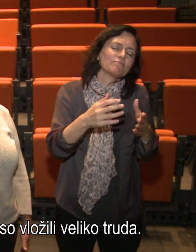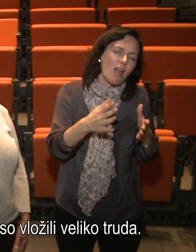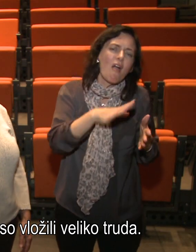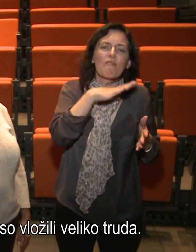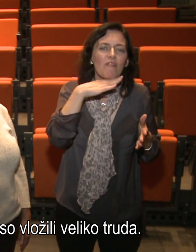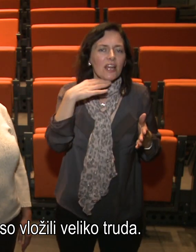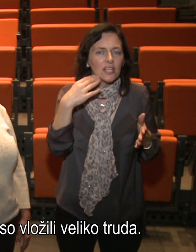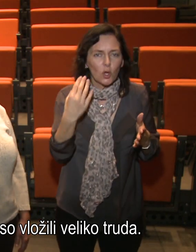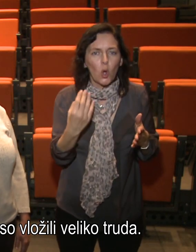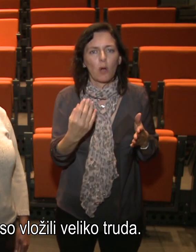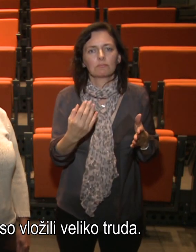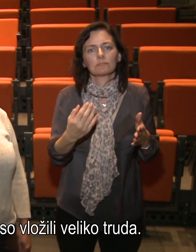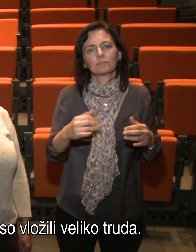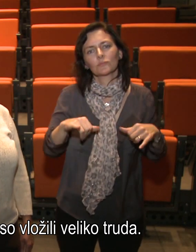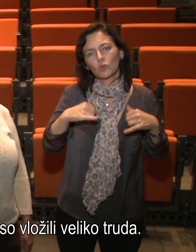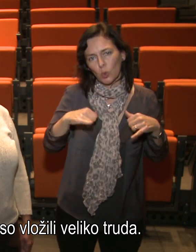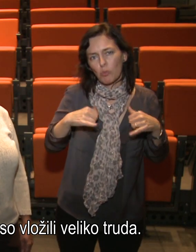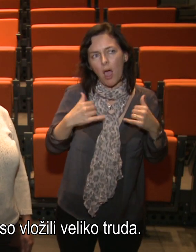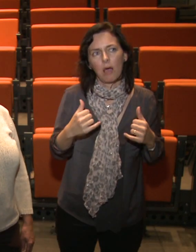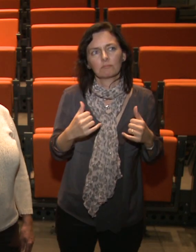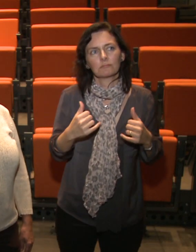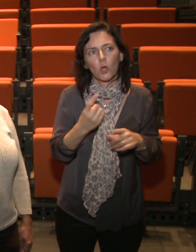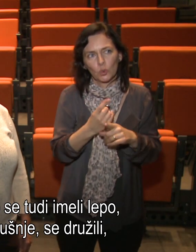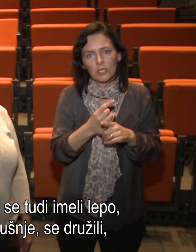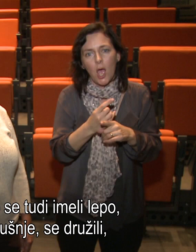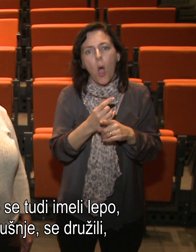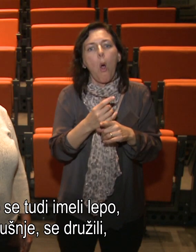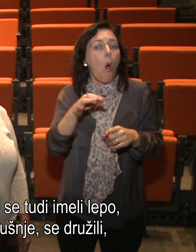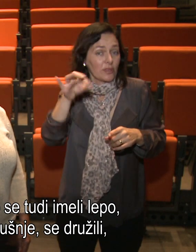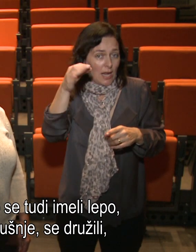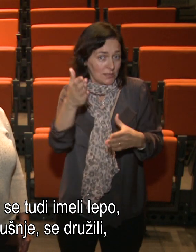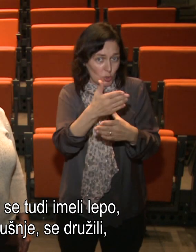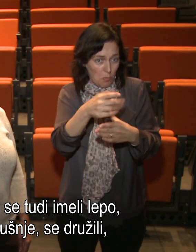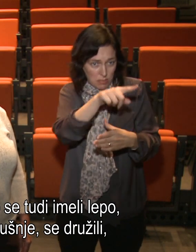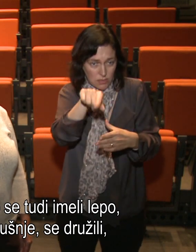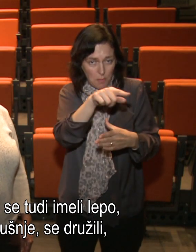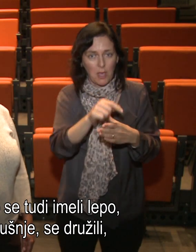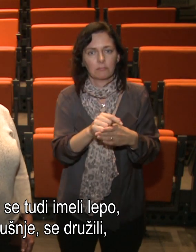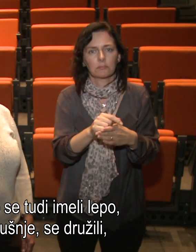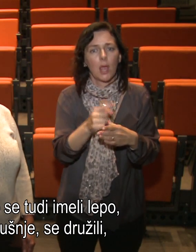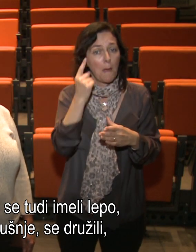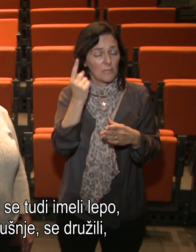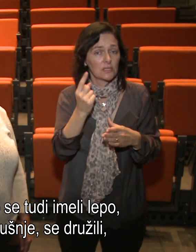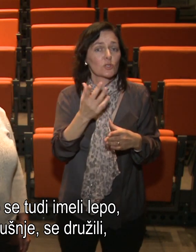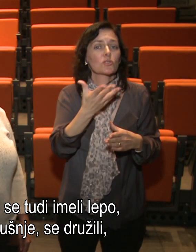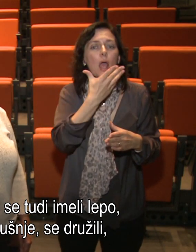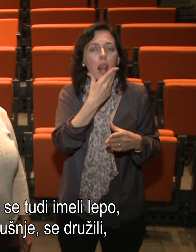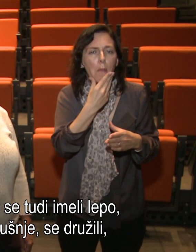odrasli, so med njimi vložili dosti truda. Mislim, da so tudi se lepo imeli, da so nekaj